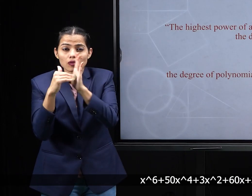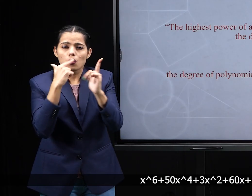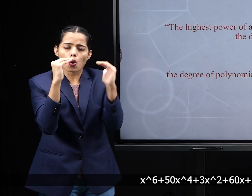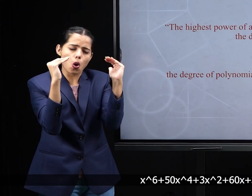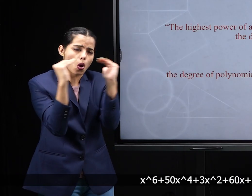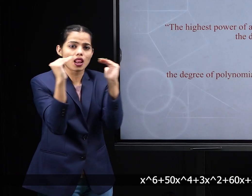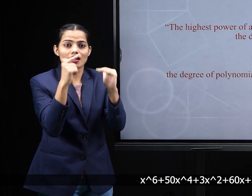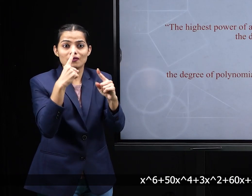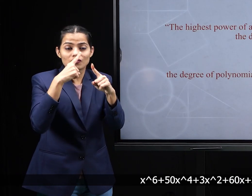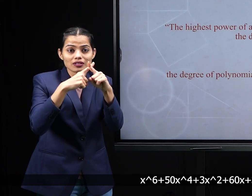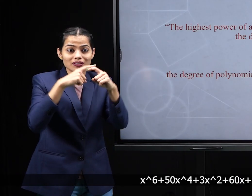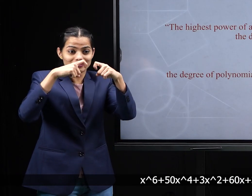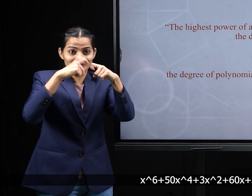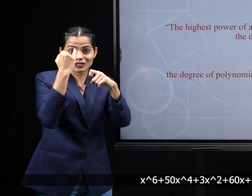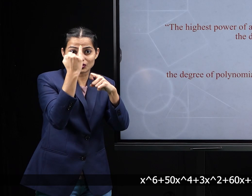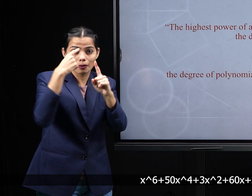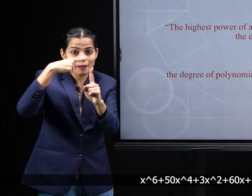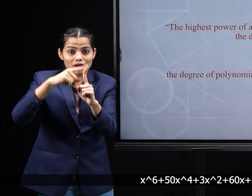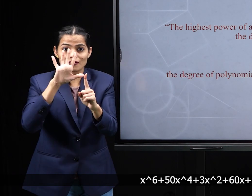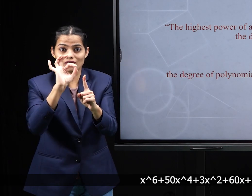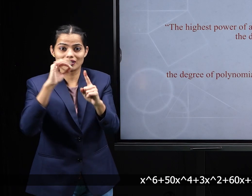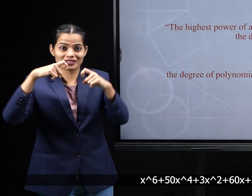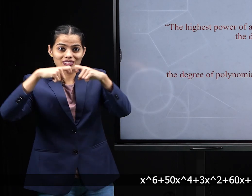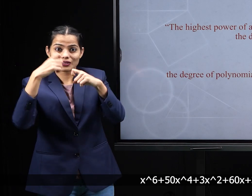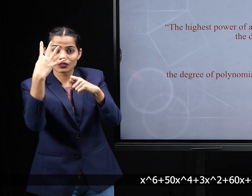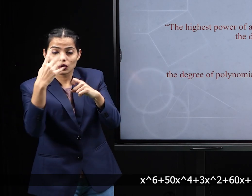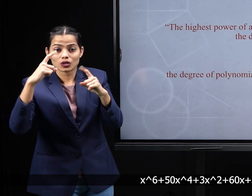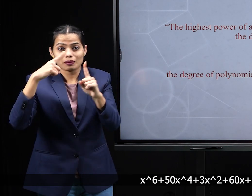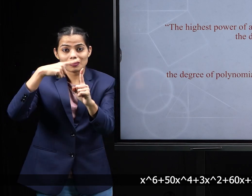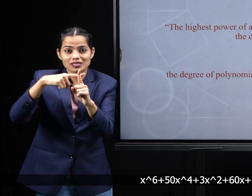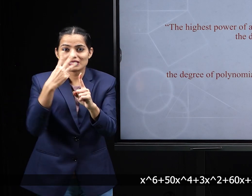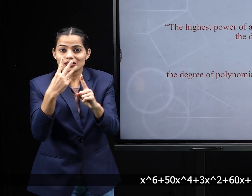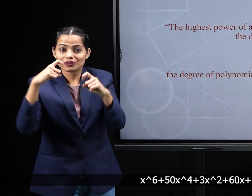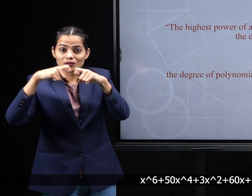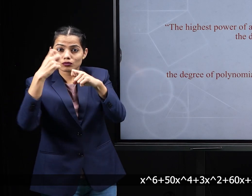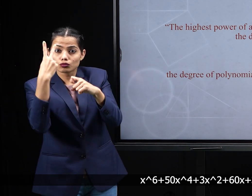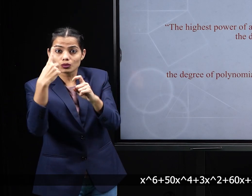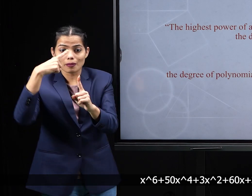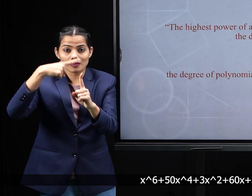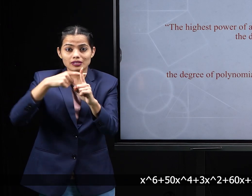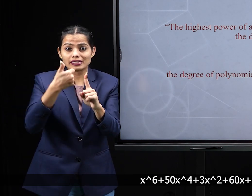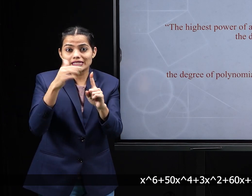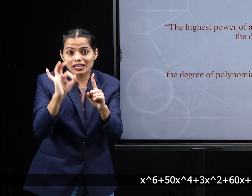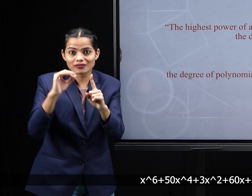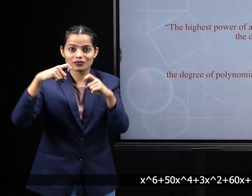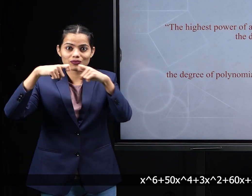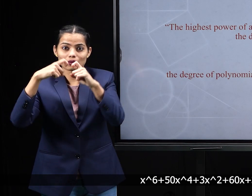x power 6 plus 50 x power 4 plus 3x² plus 60x plus 3 चा घातांक 6 आहे.